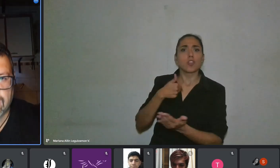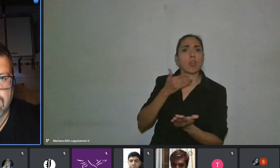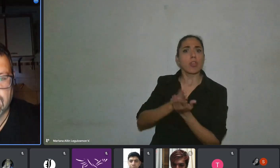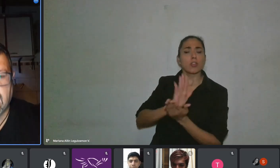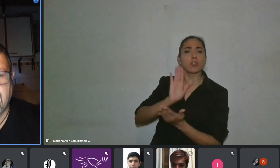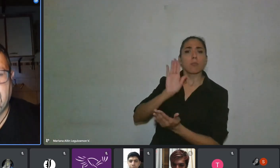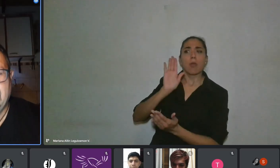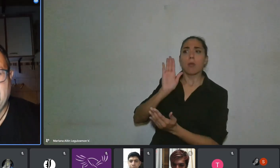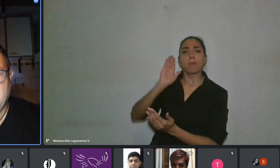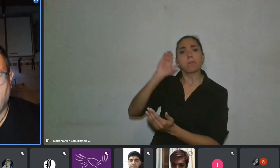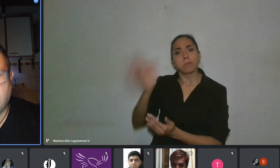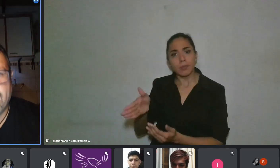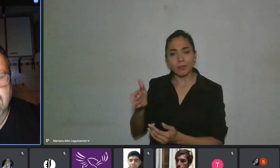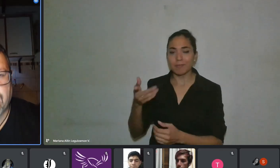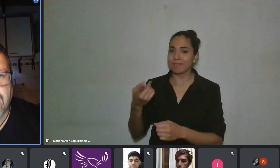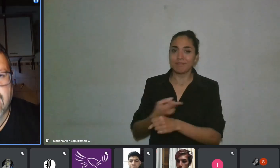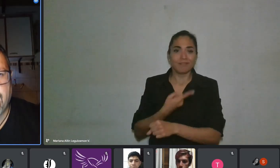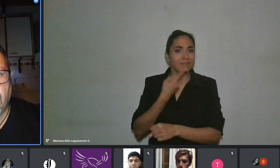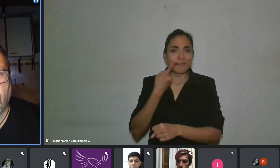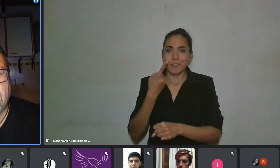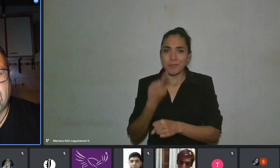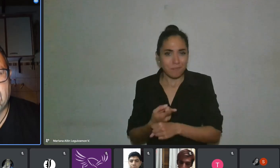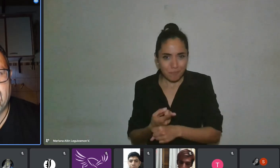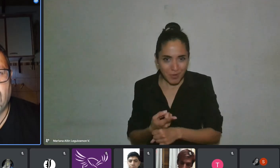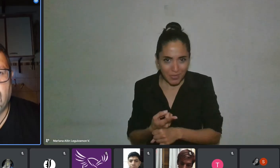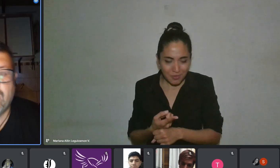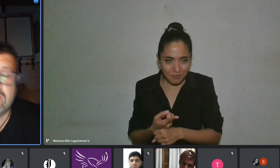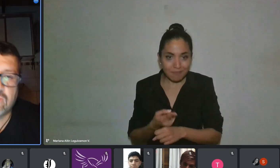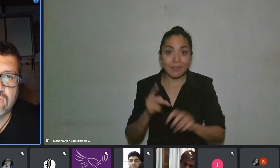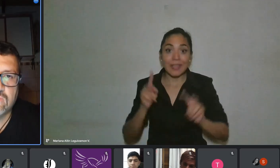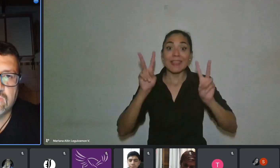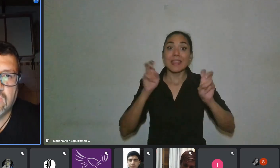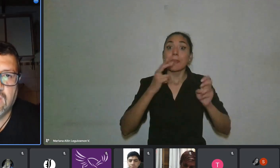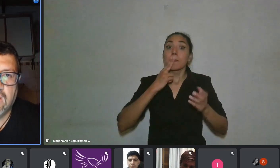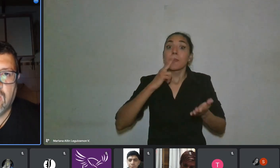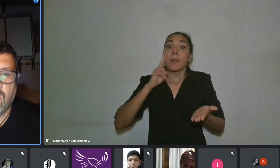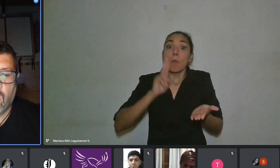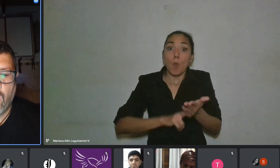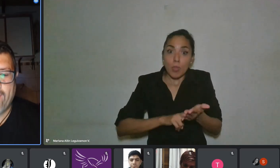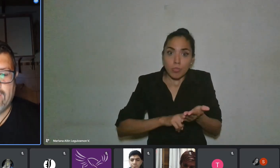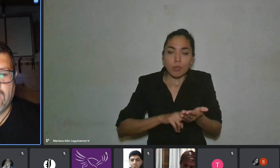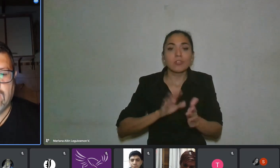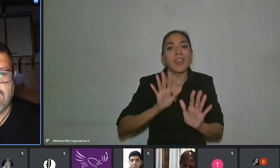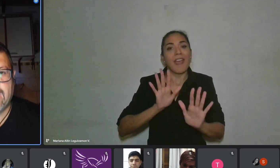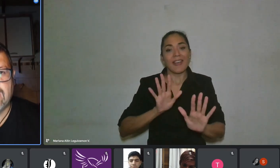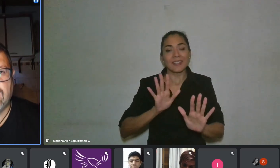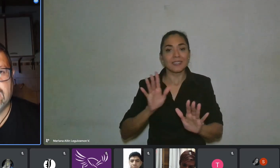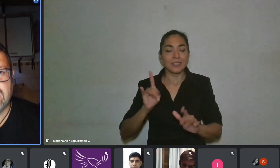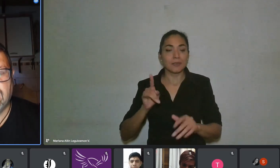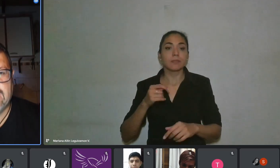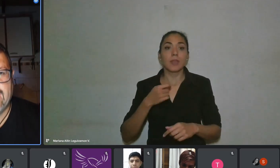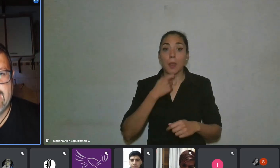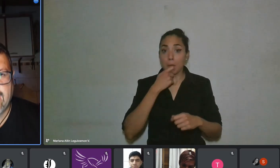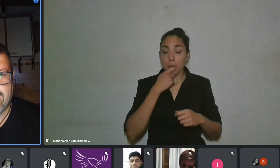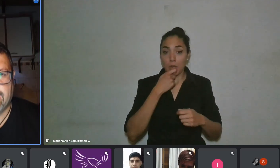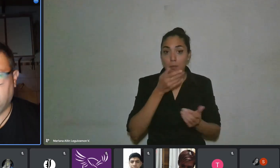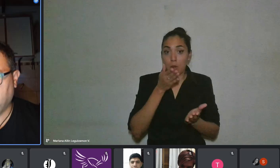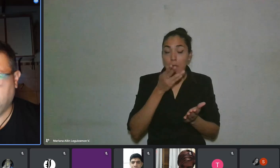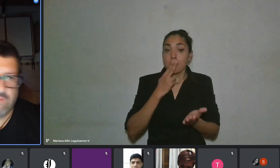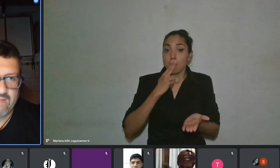derechos. Y es lo que pasa, por ejemplo, con el tema de los impuestos. Cuando hay una presión